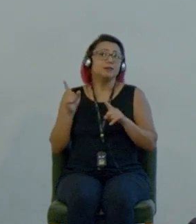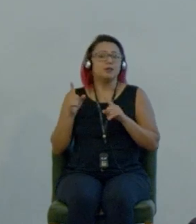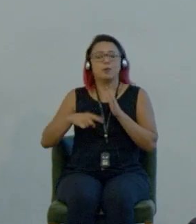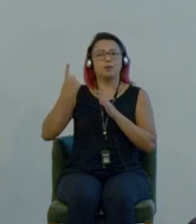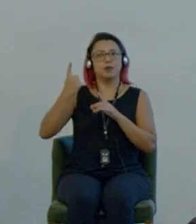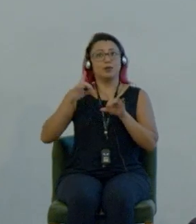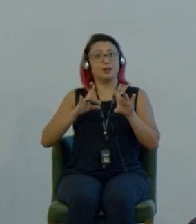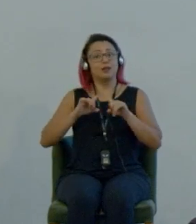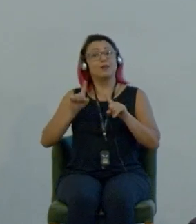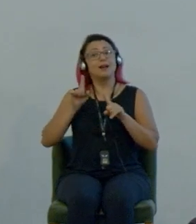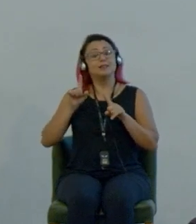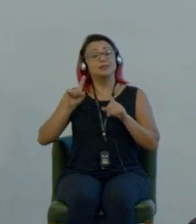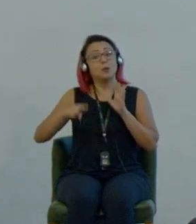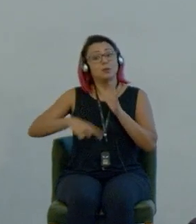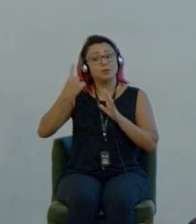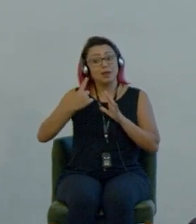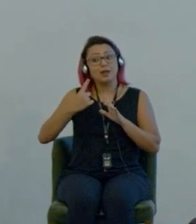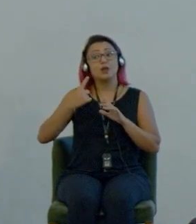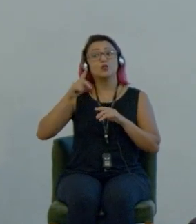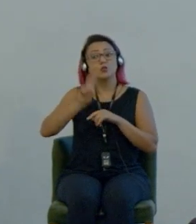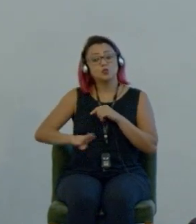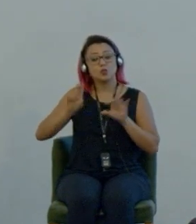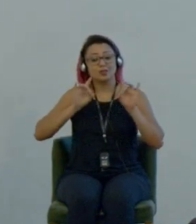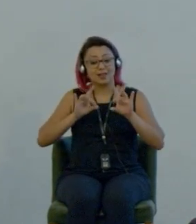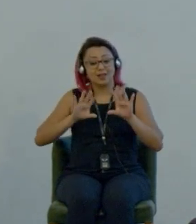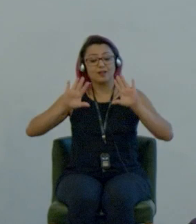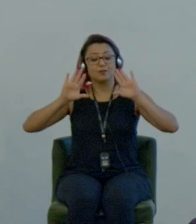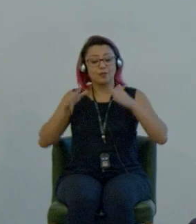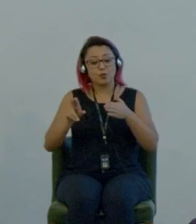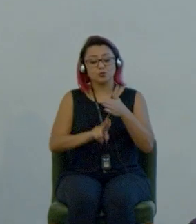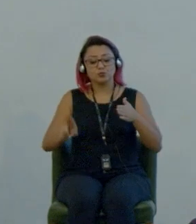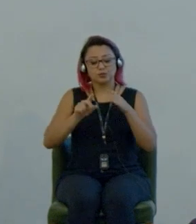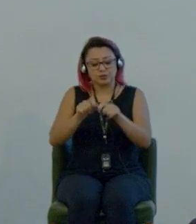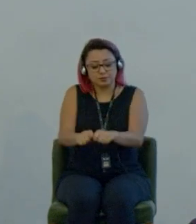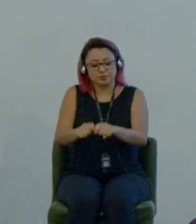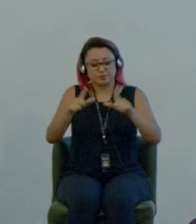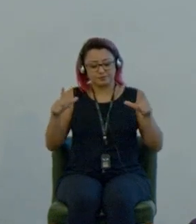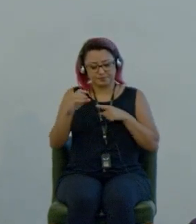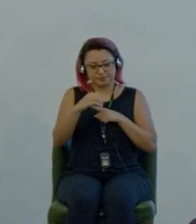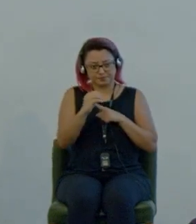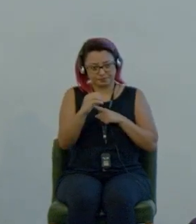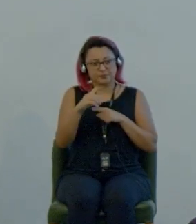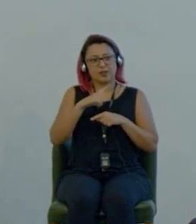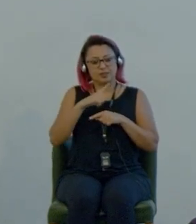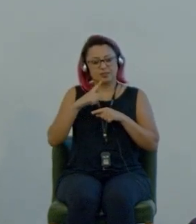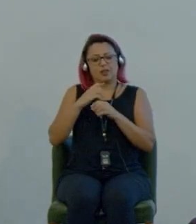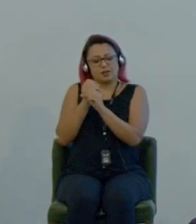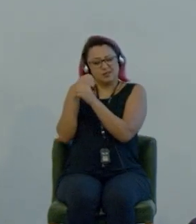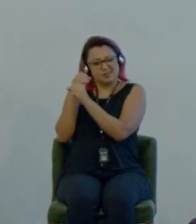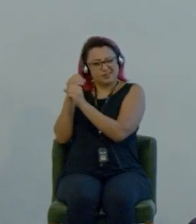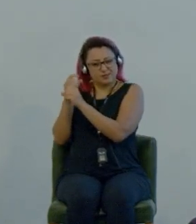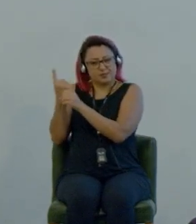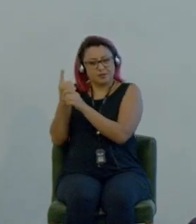utiliser les lentilles de sorte qu'elles grossissent. Donc il invente l'un des premiers microscopes et surtout, il est l'un des premiers